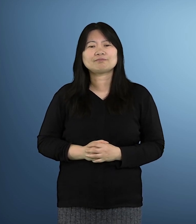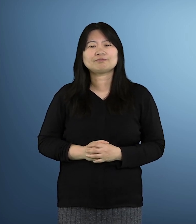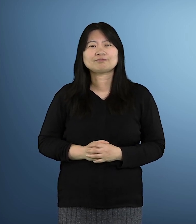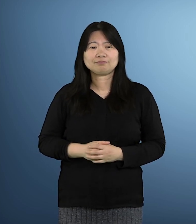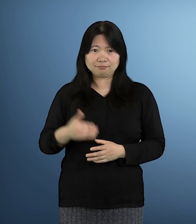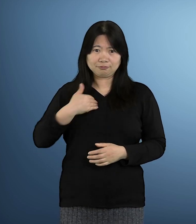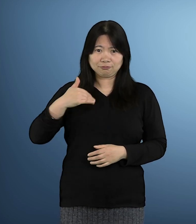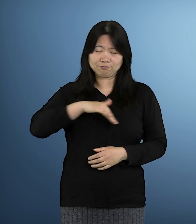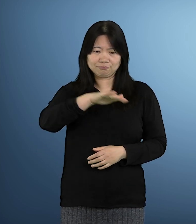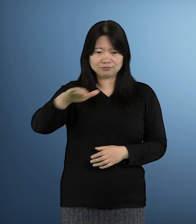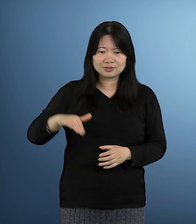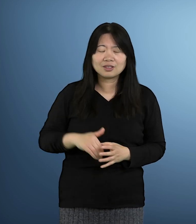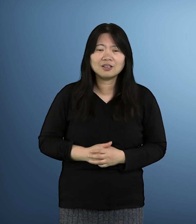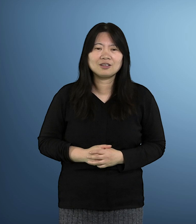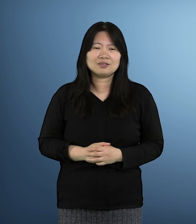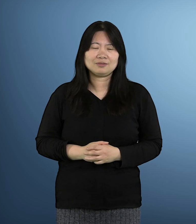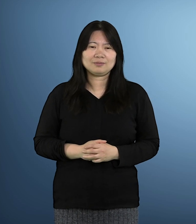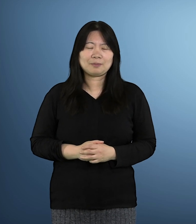그러니까 우리가